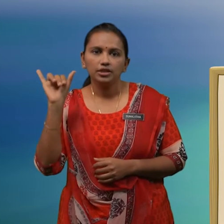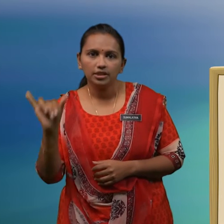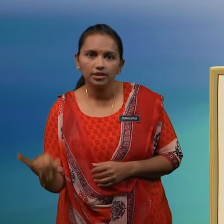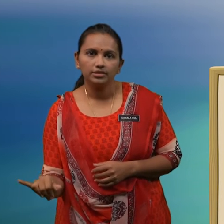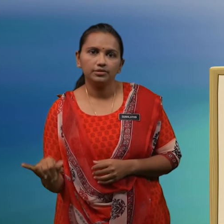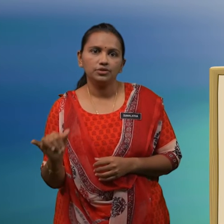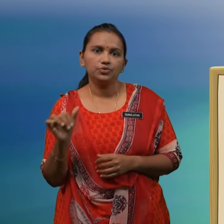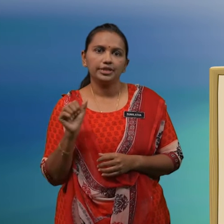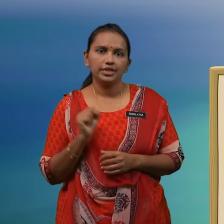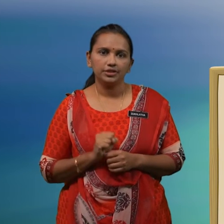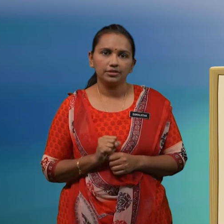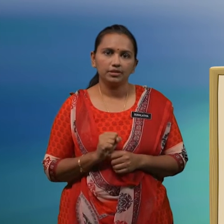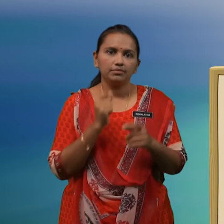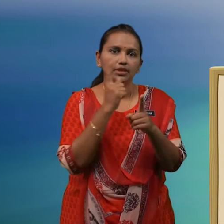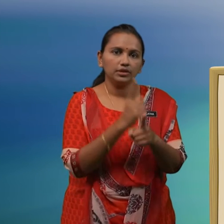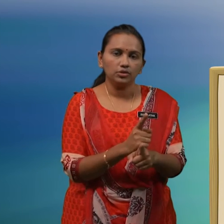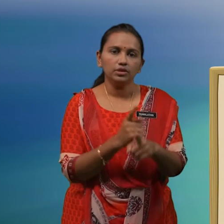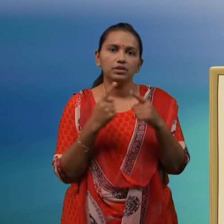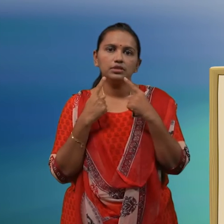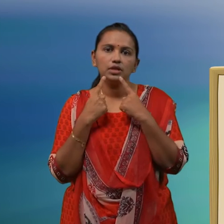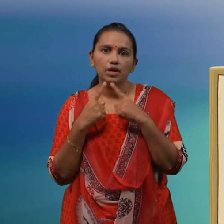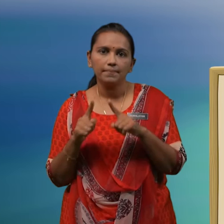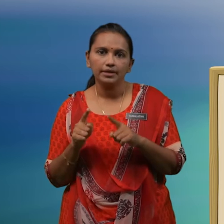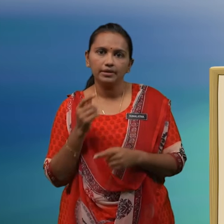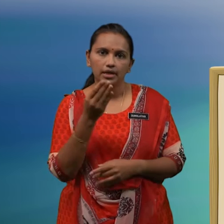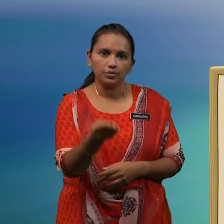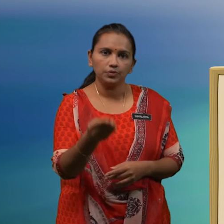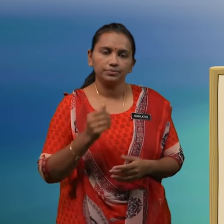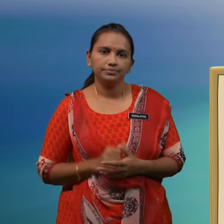Ya, Shuanish, betul jawapan kamu.